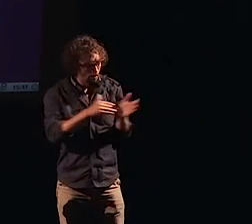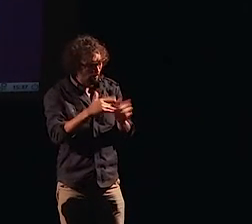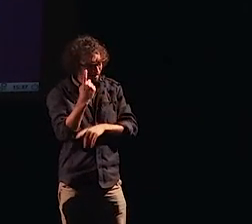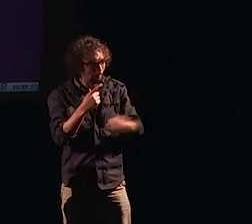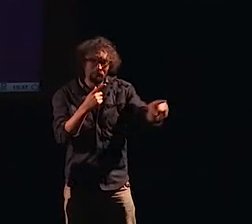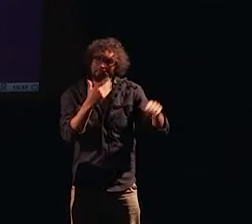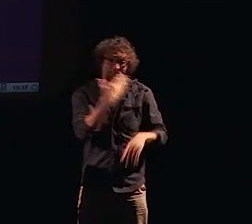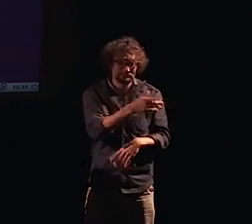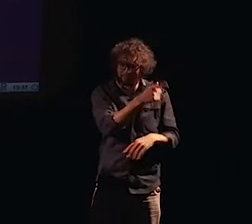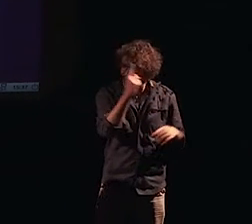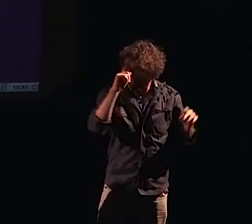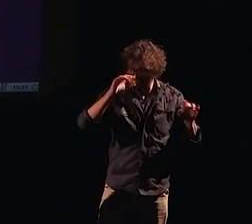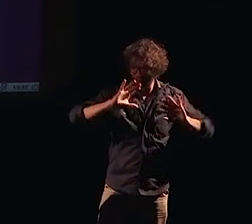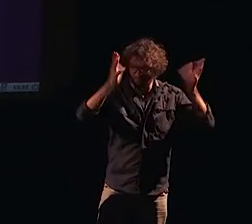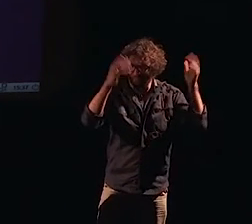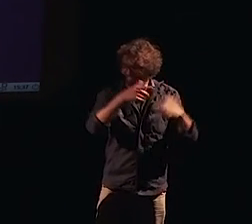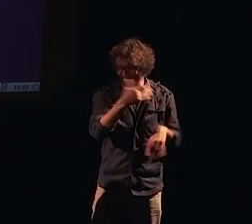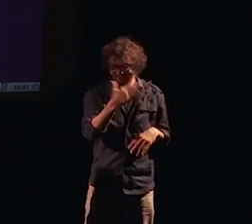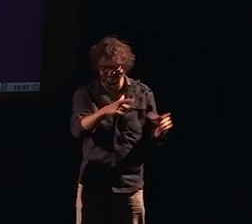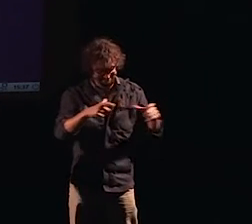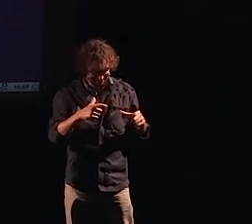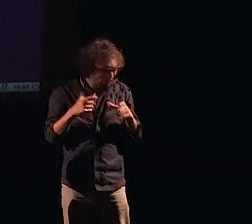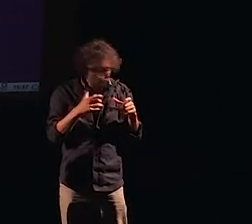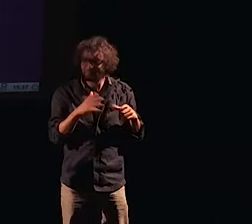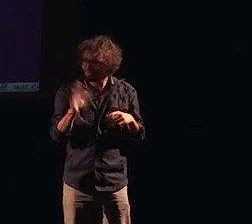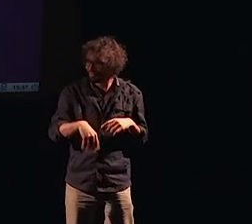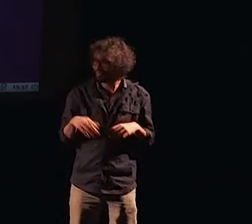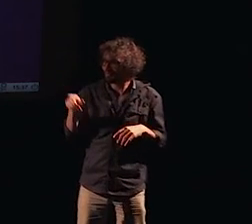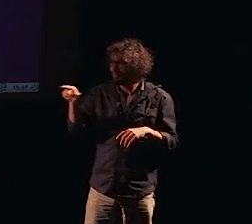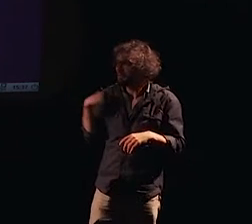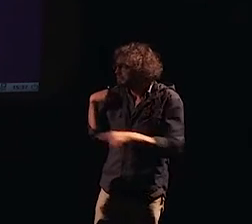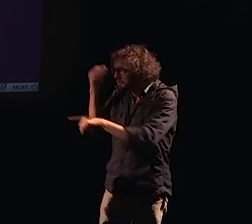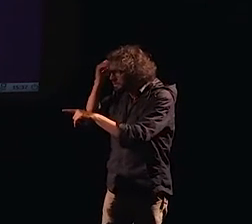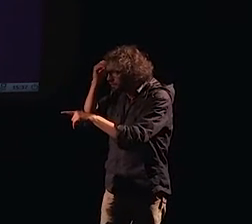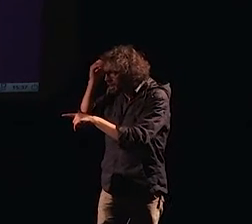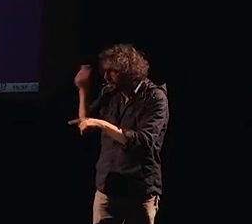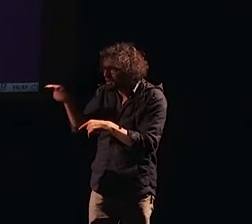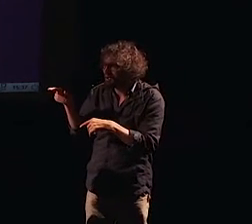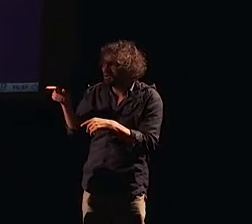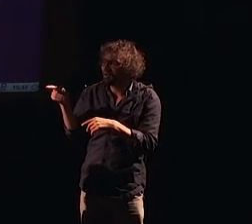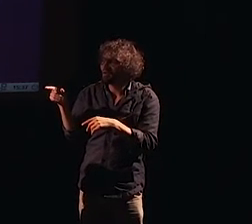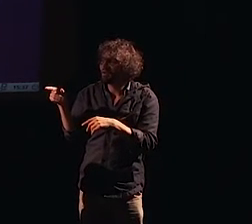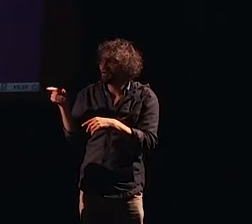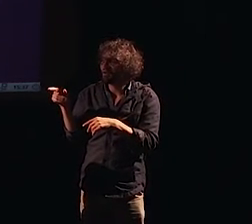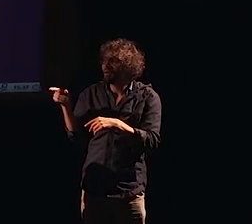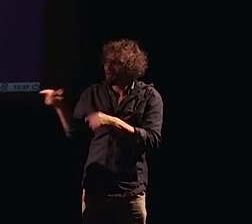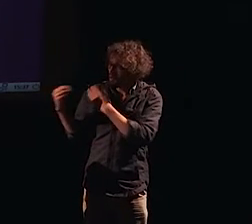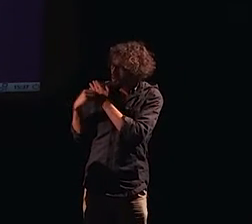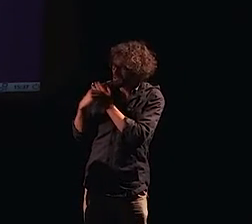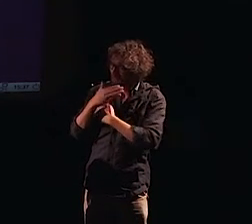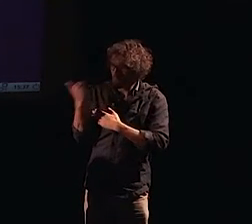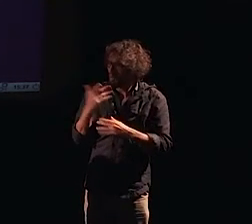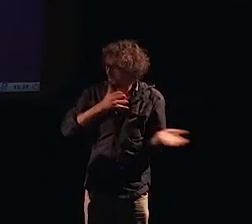waouh. Puis le 3-14, là, enfin, c'est... Waouh. Est-ce que au final, tu nous conseilles de tous sombrer dans l'alcoolisme